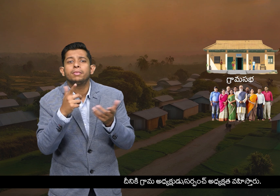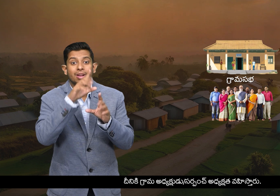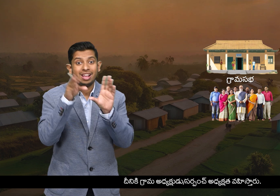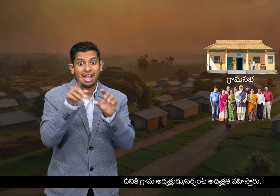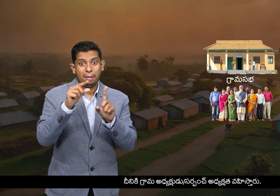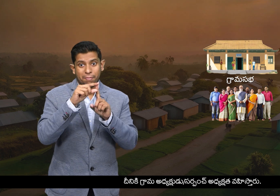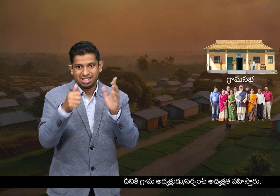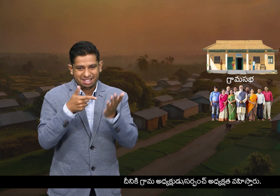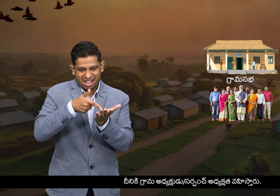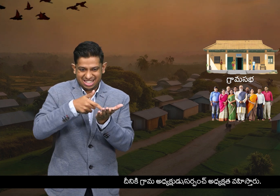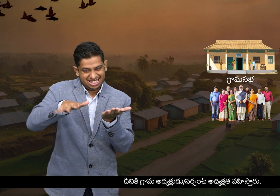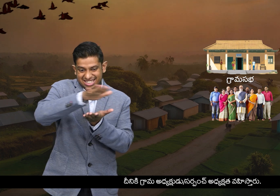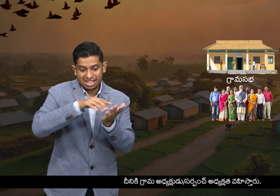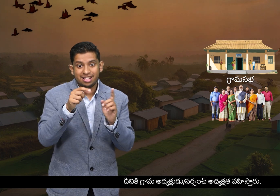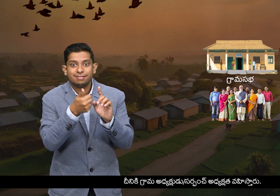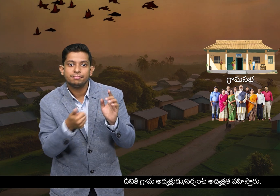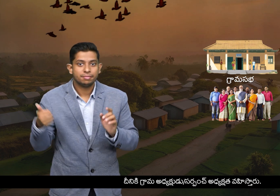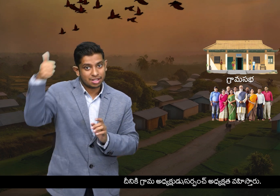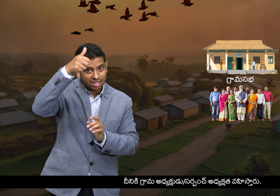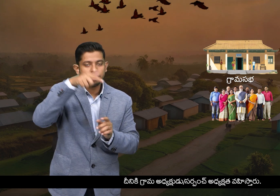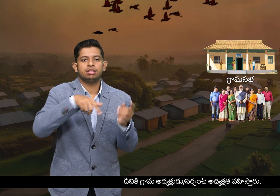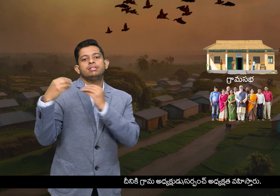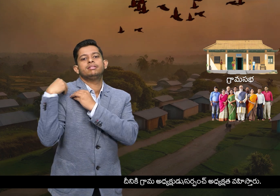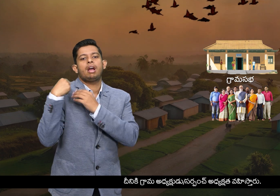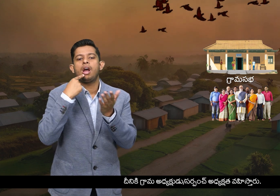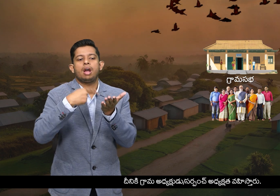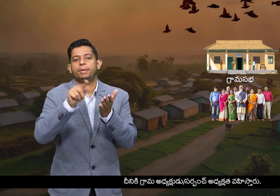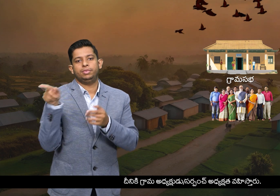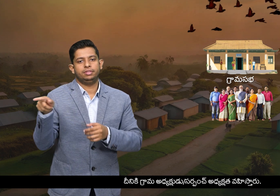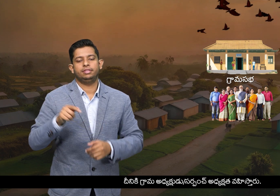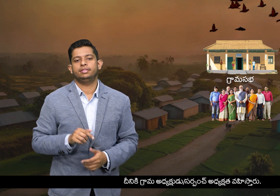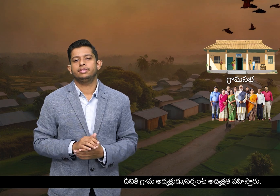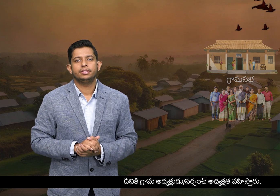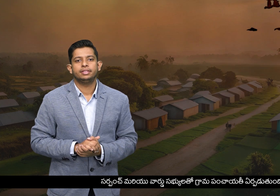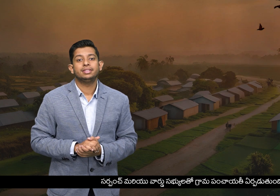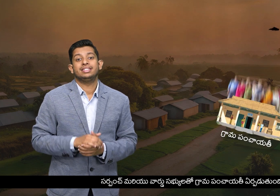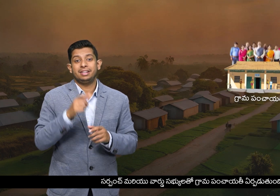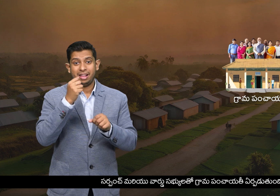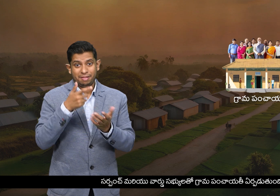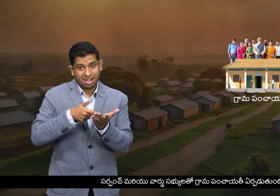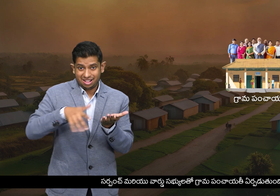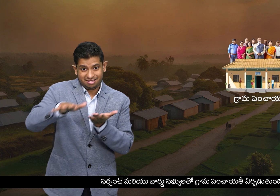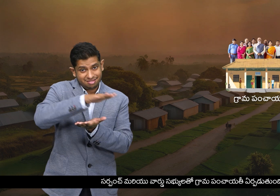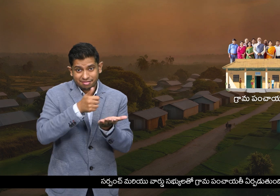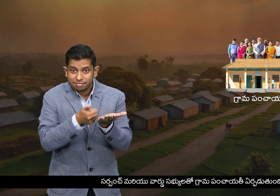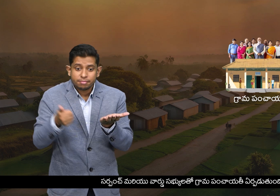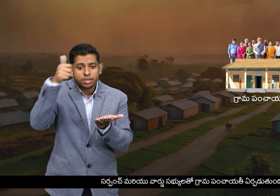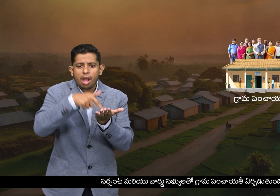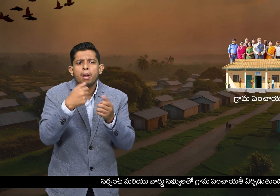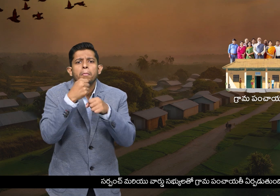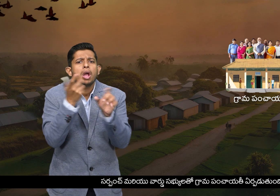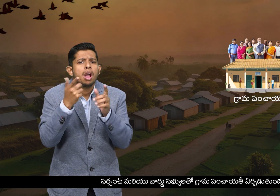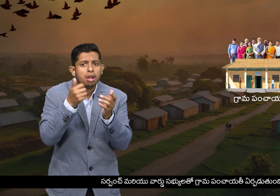దీనికి గ్రామ అధ్యక్షుడు లేదా సర్పంచ్ అధ్యక్షత వహిస్తారు. సర్పంచ్ మరియు వార్డు